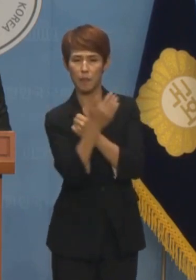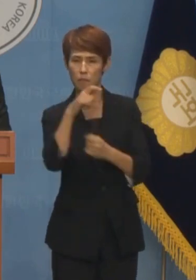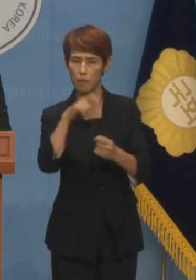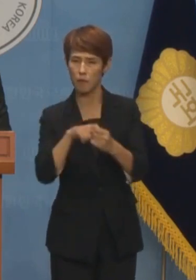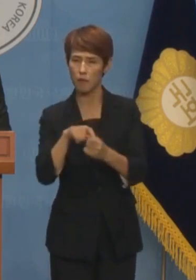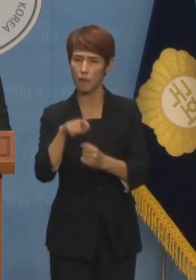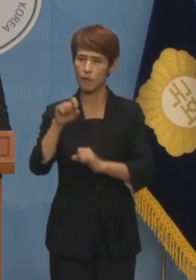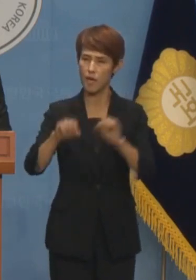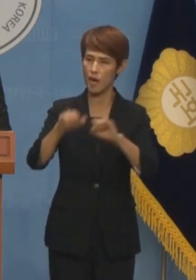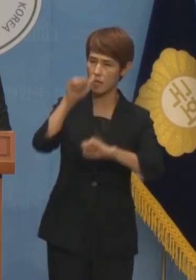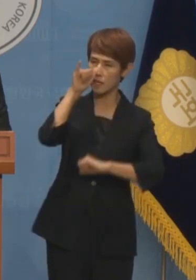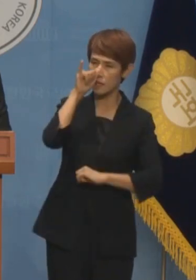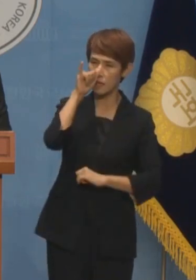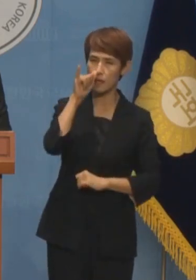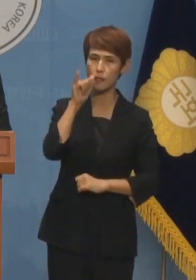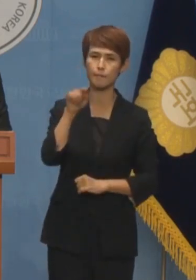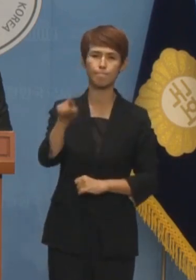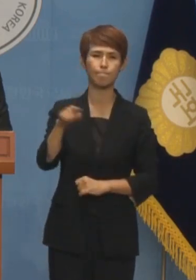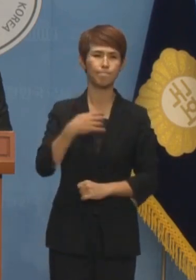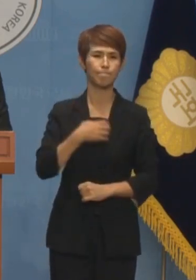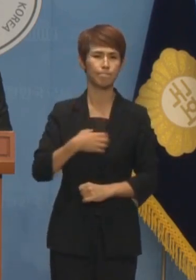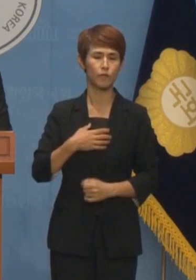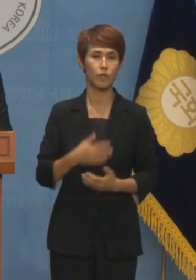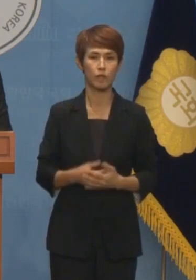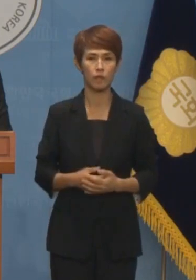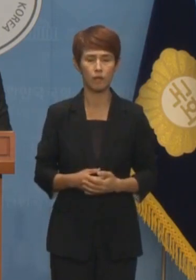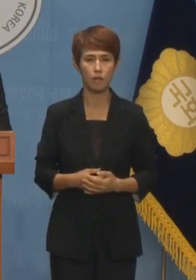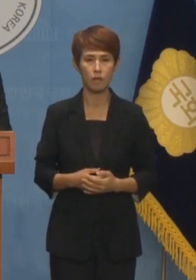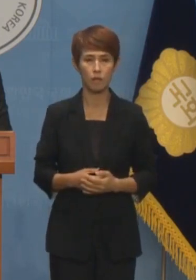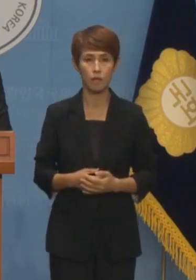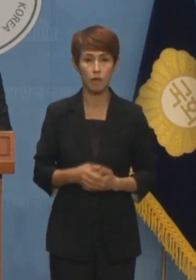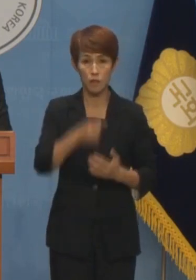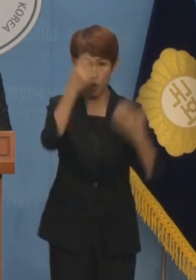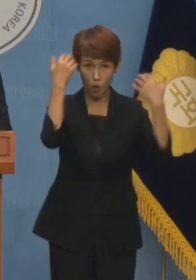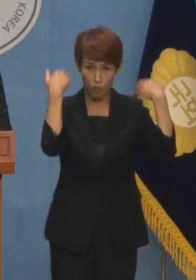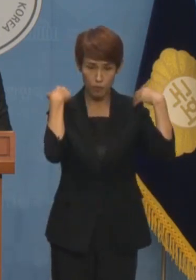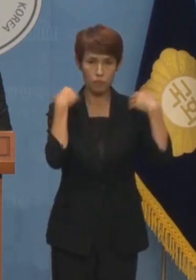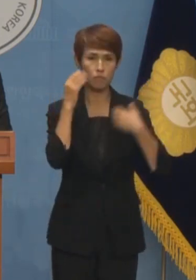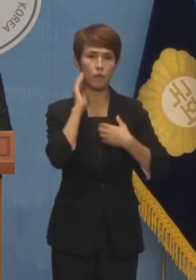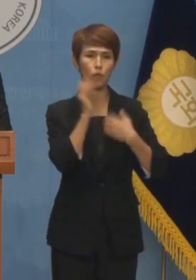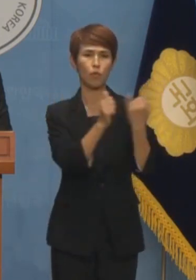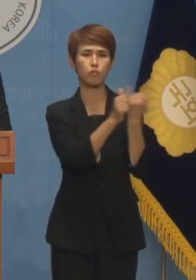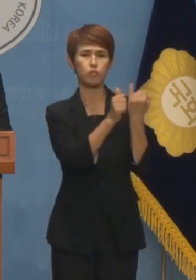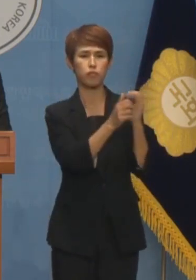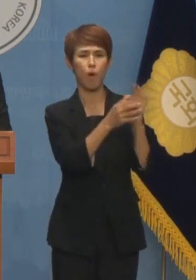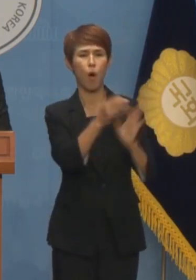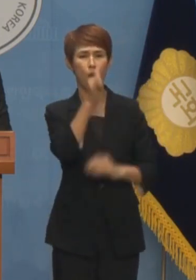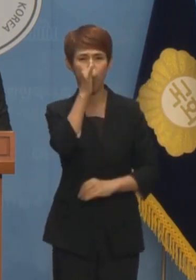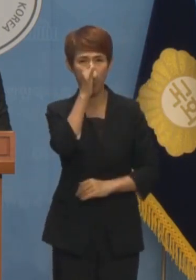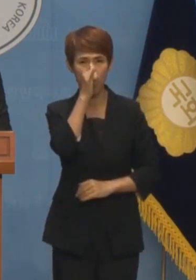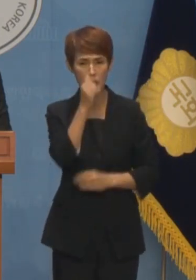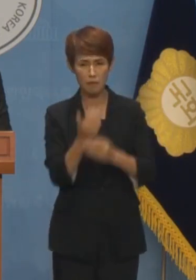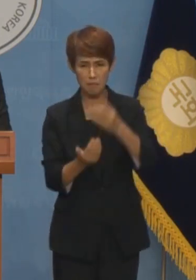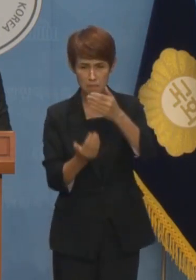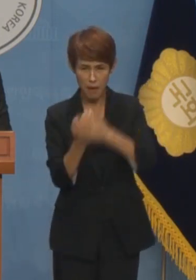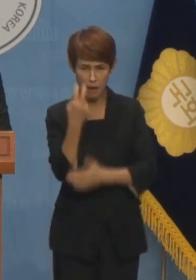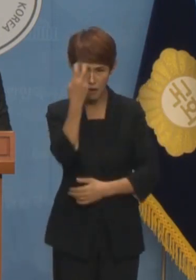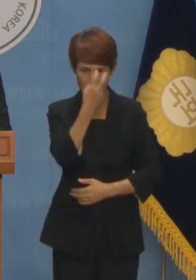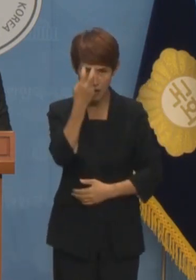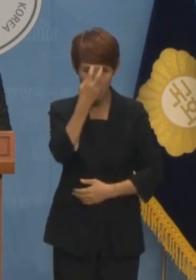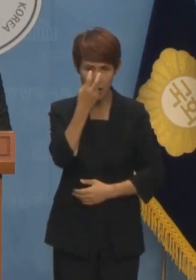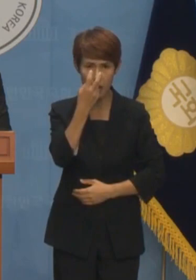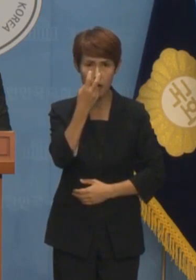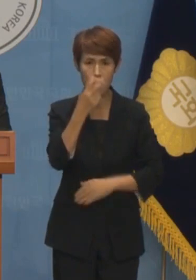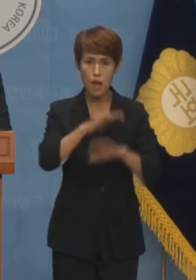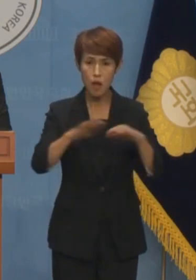아닌지 우려스럽습니다. 정부 부처는 물론 대통령 부부까지 얽히고 설킨 사건의 진실을 위한